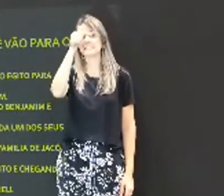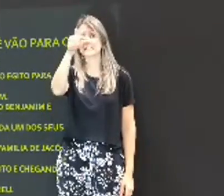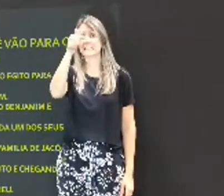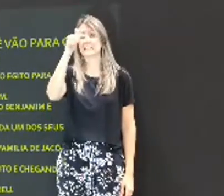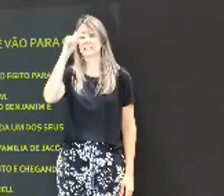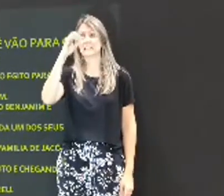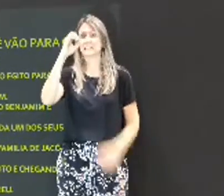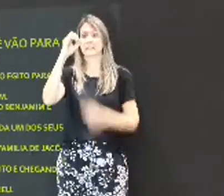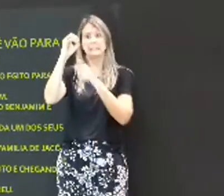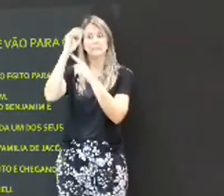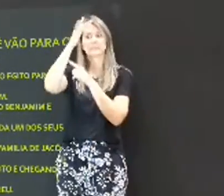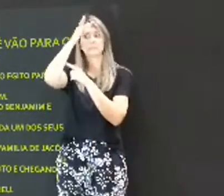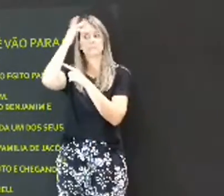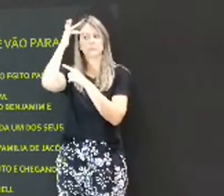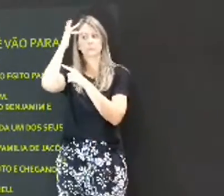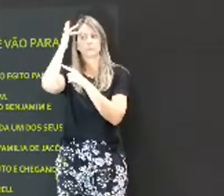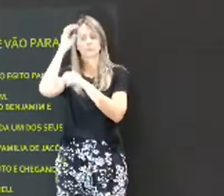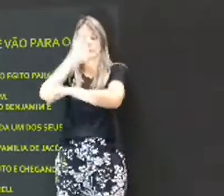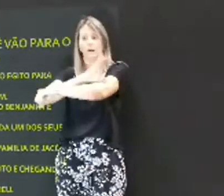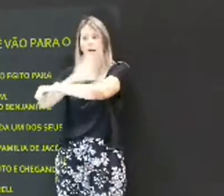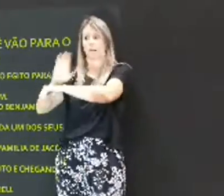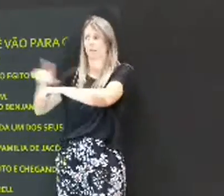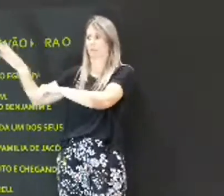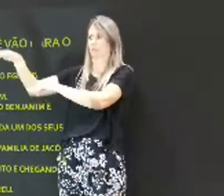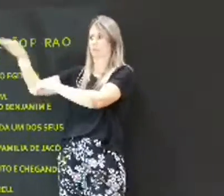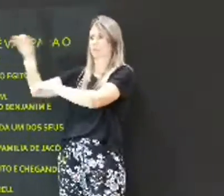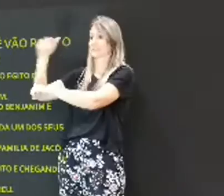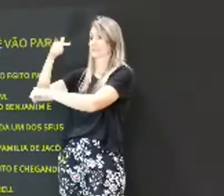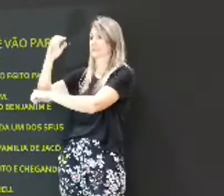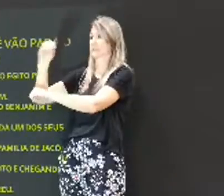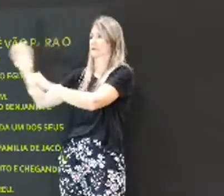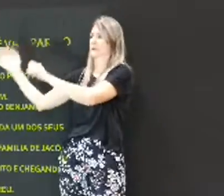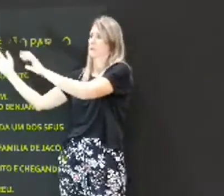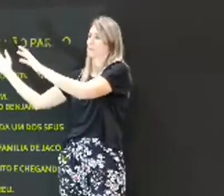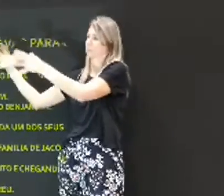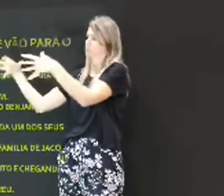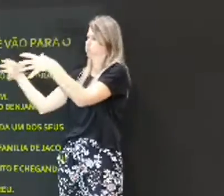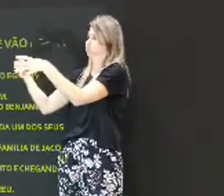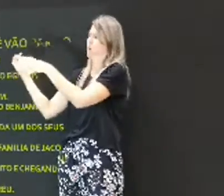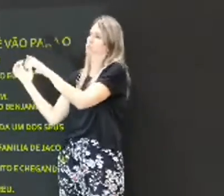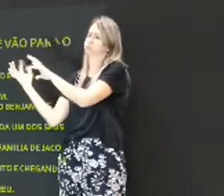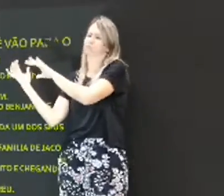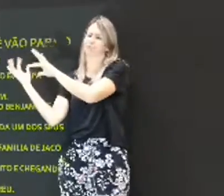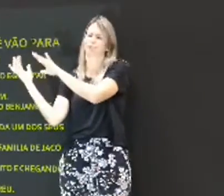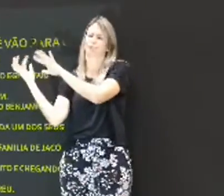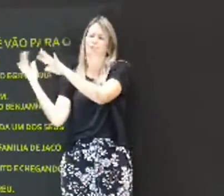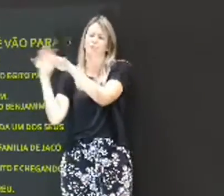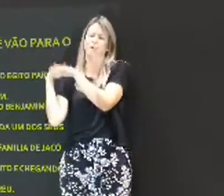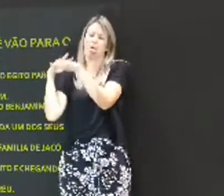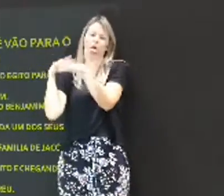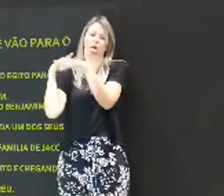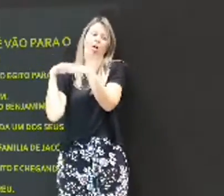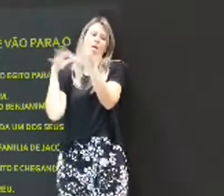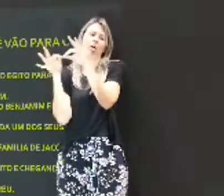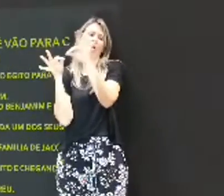70 pessoas, ó, 70 pessoas saíram da cidade de Canaã, todos foram para